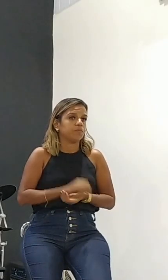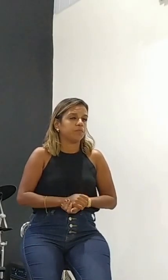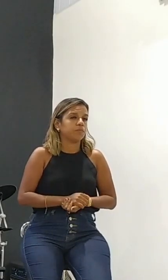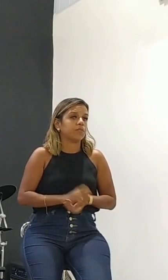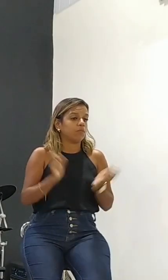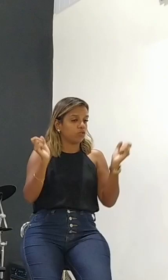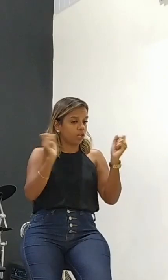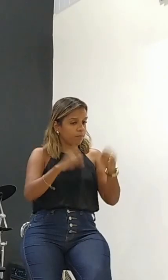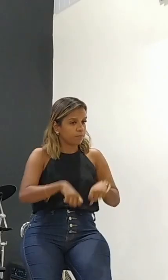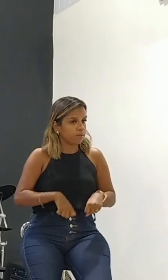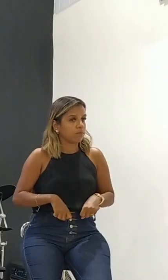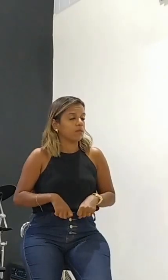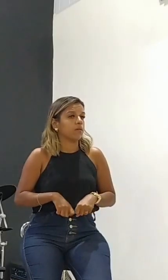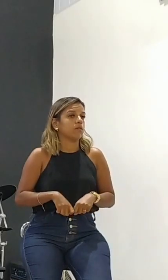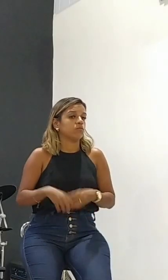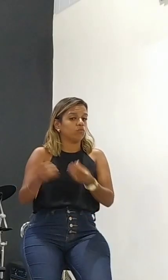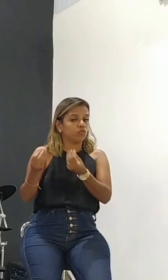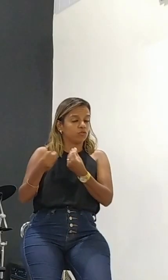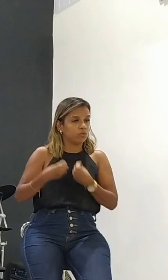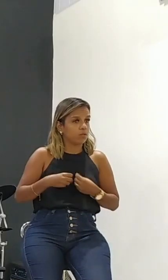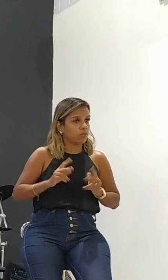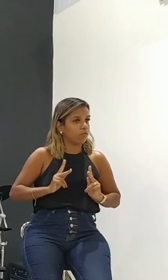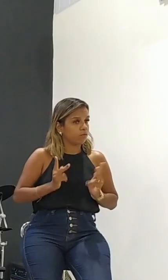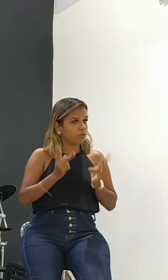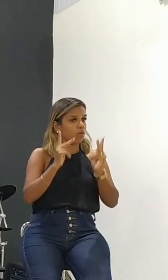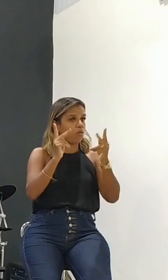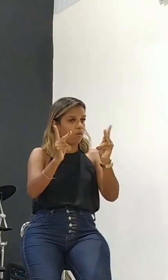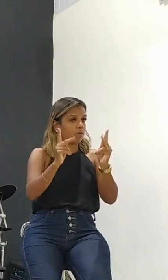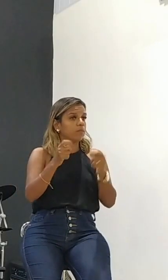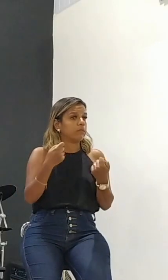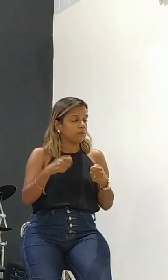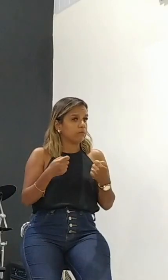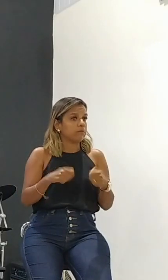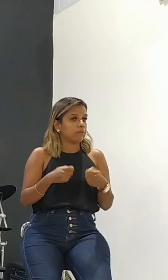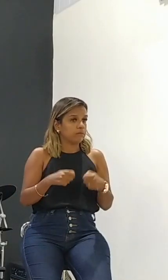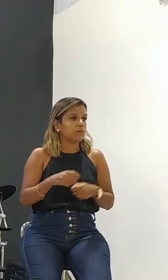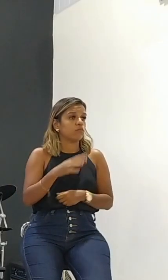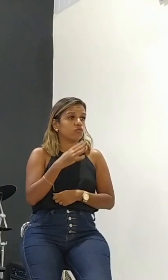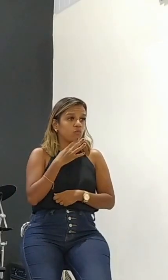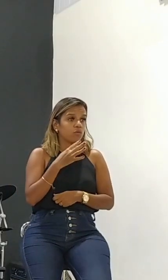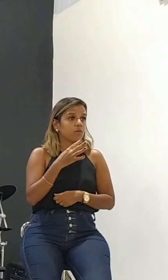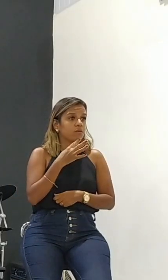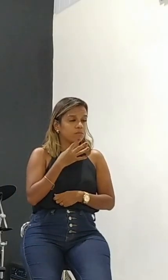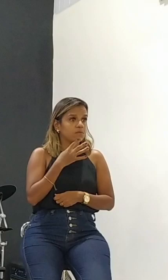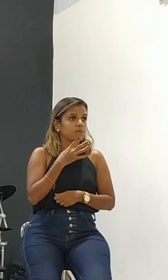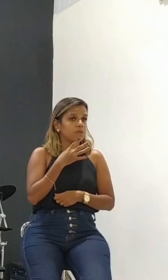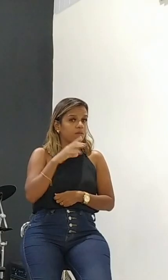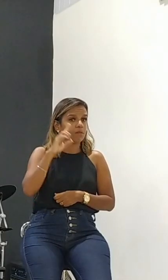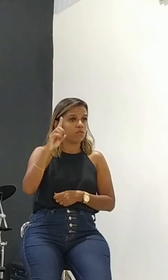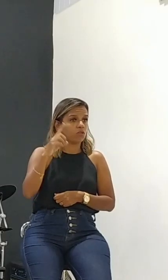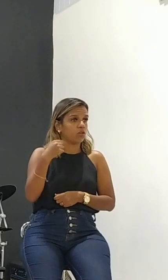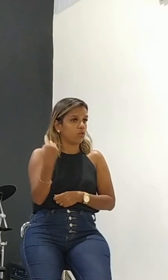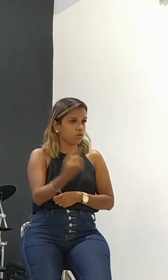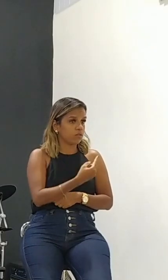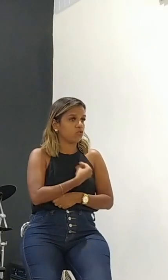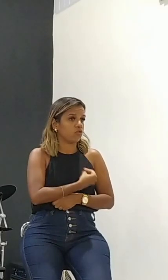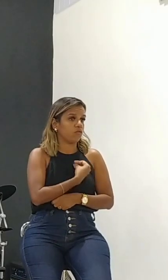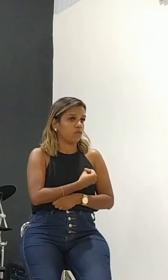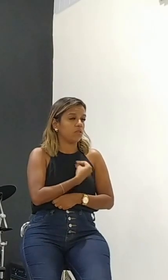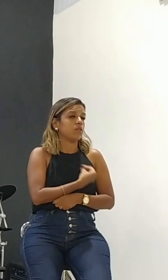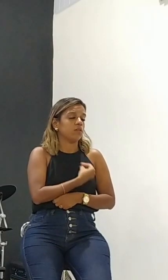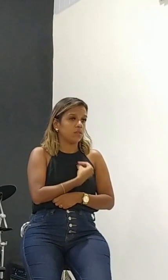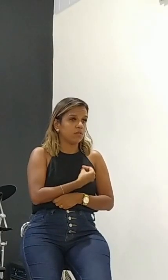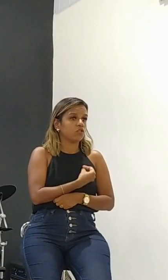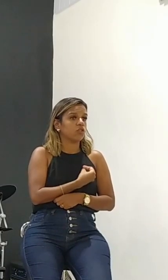que é Deus que está nos colocando na posição. A gente precisa reconhecer Deus nos nossos caminhos, reconhecer Deus nas